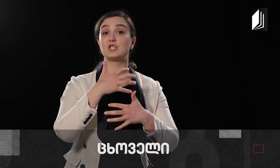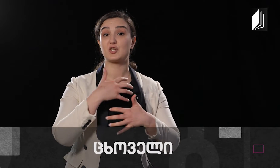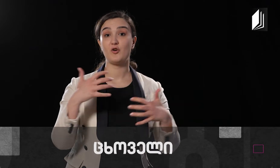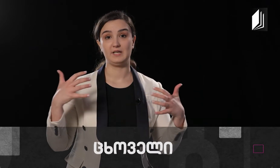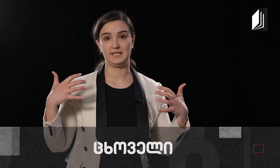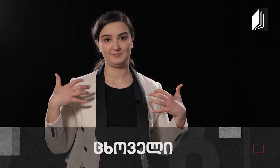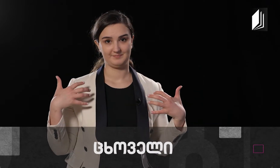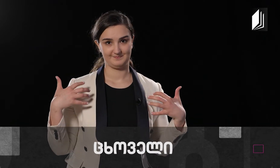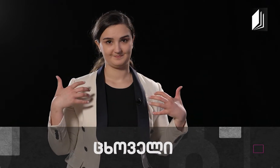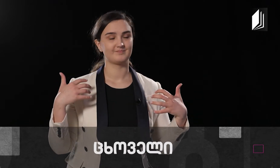ცხოველი.